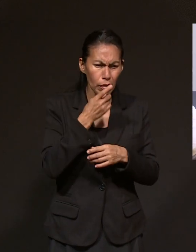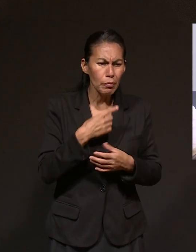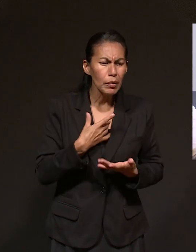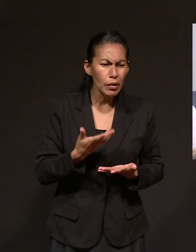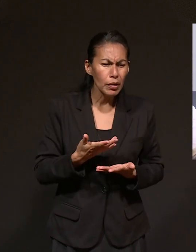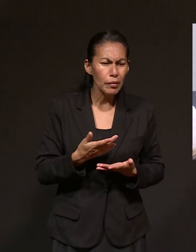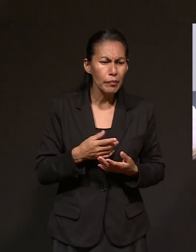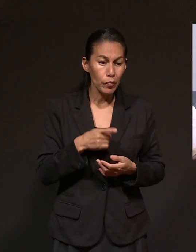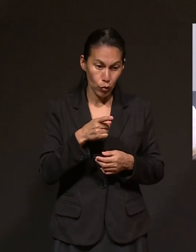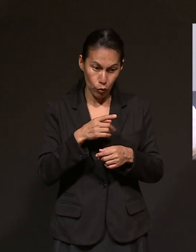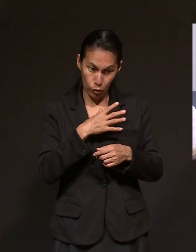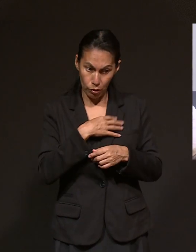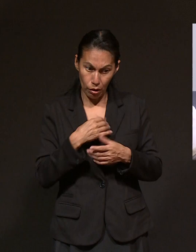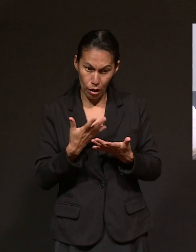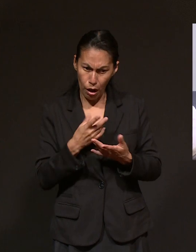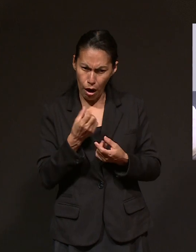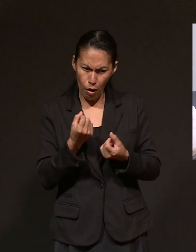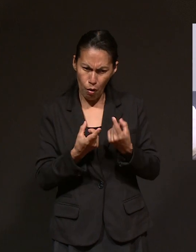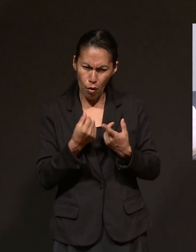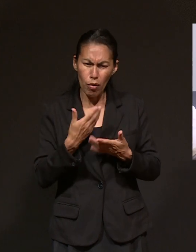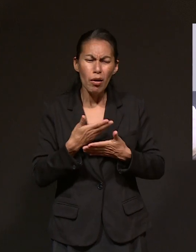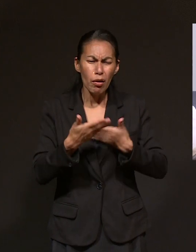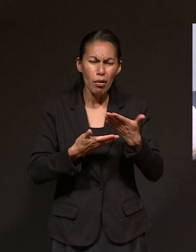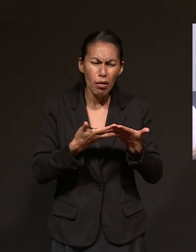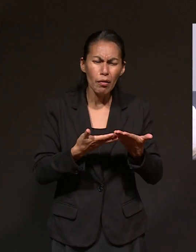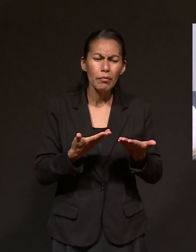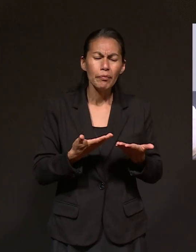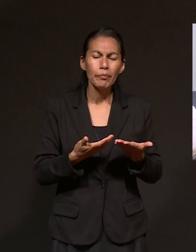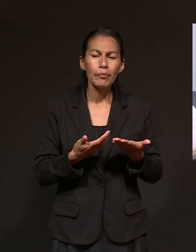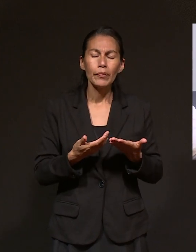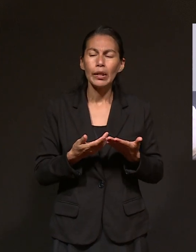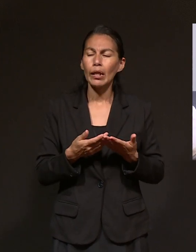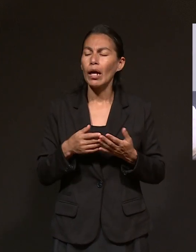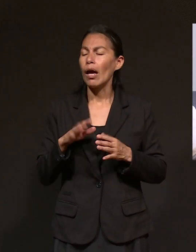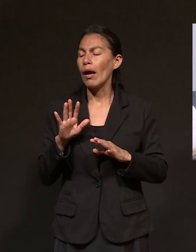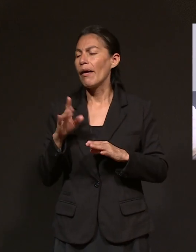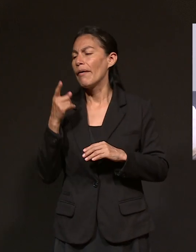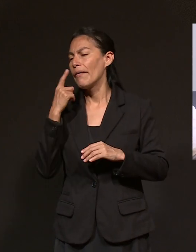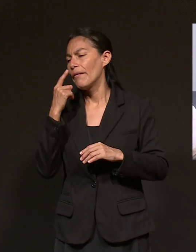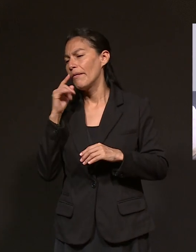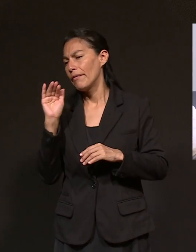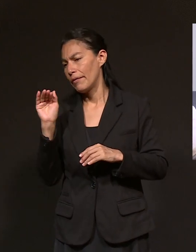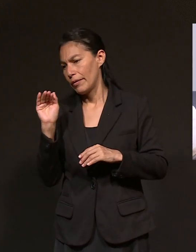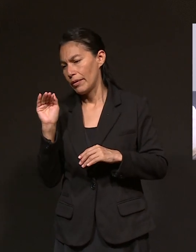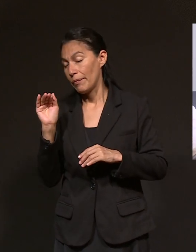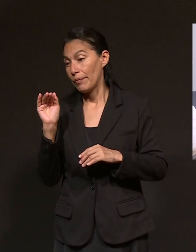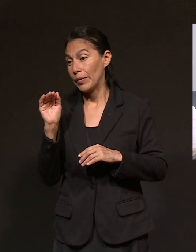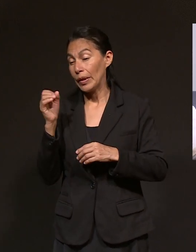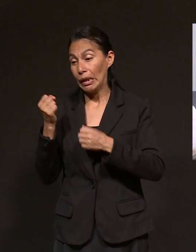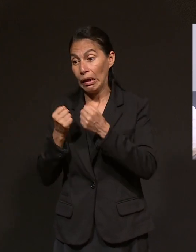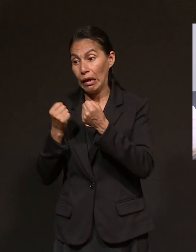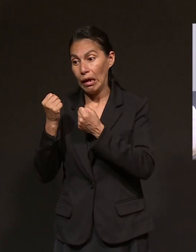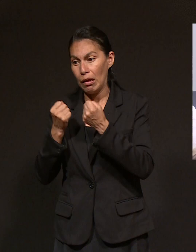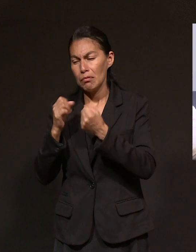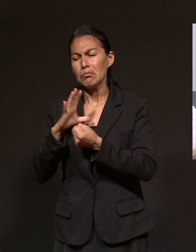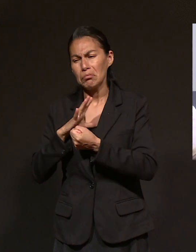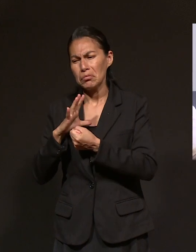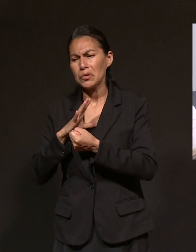Yo pensaba que me iba a alguna situación académica de su pequeña. Me dice, tengo un carro.